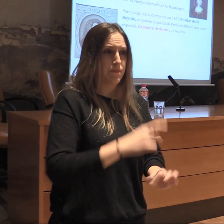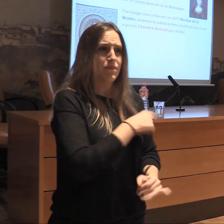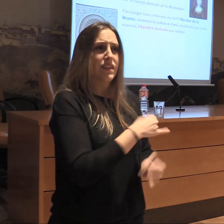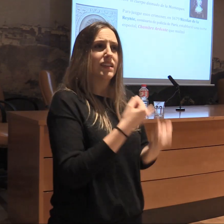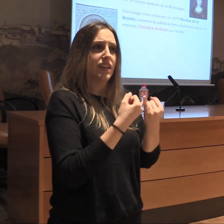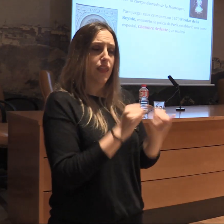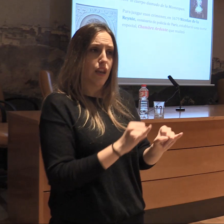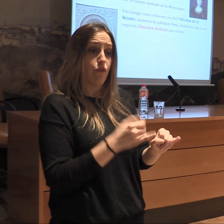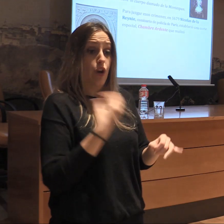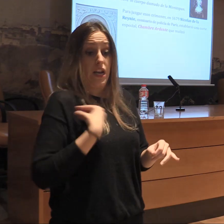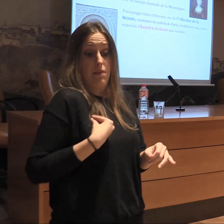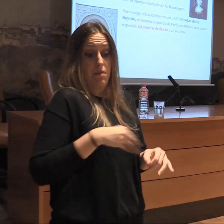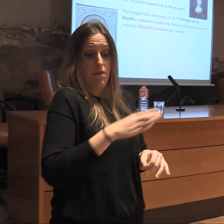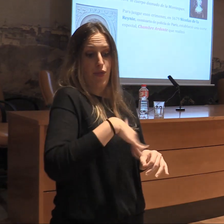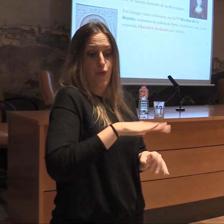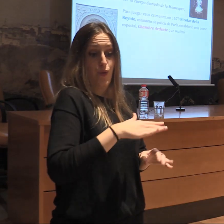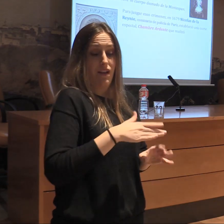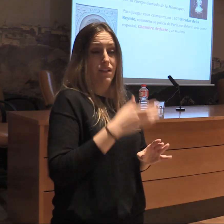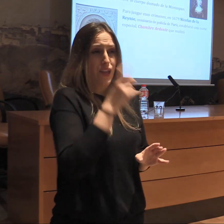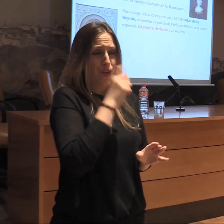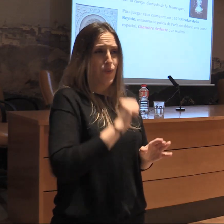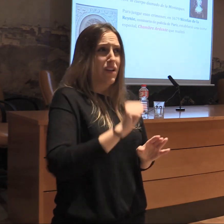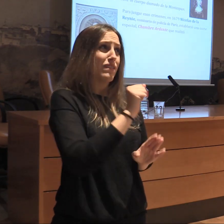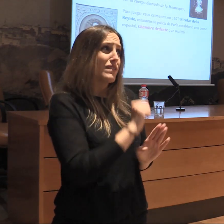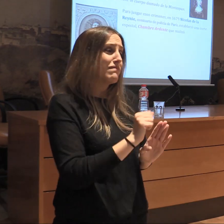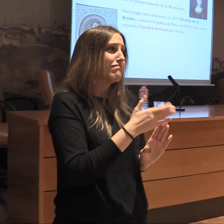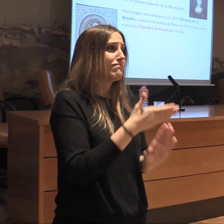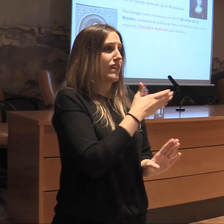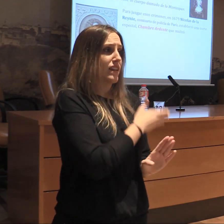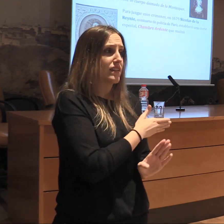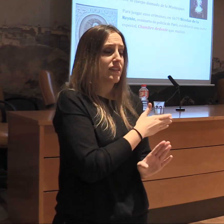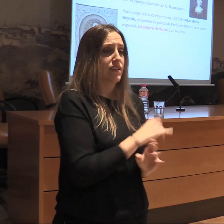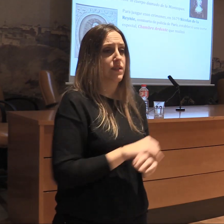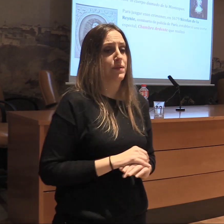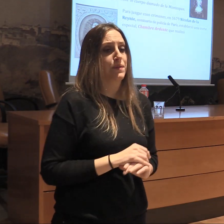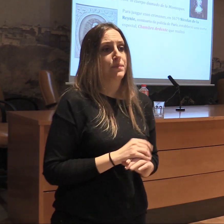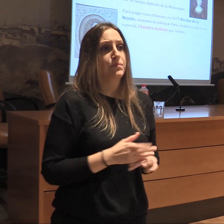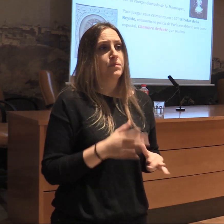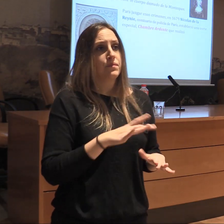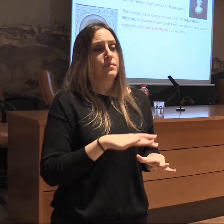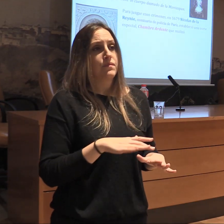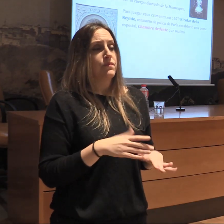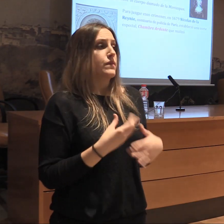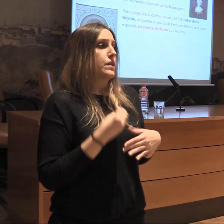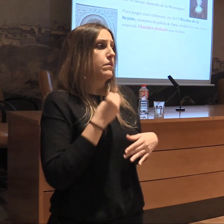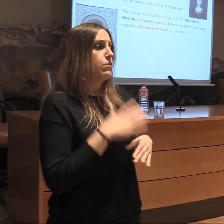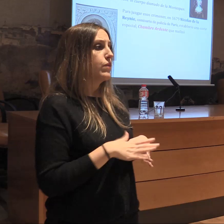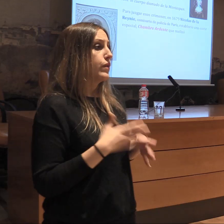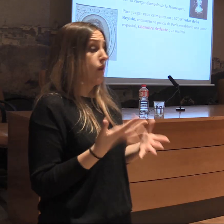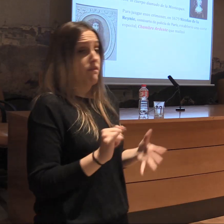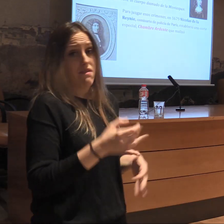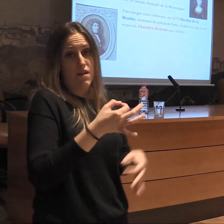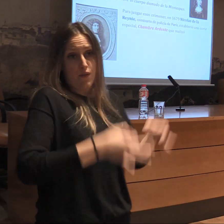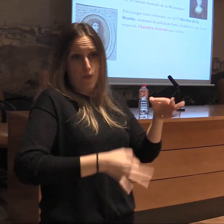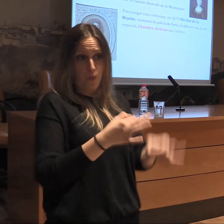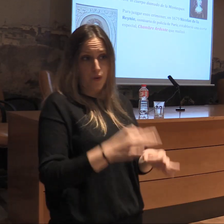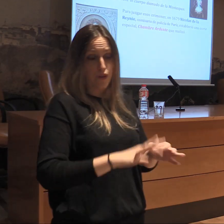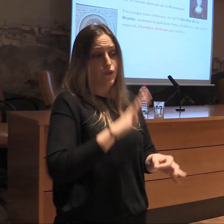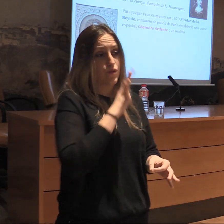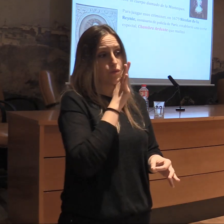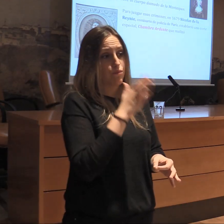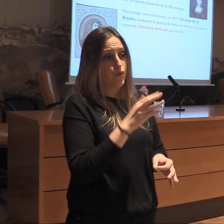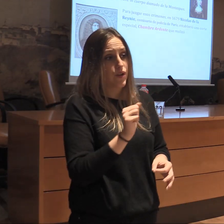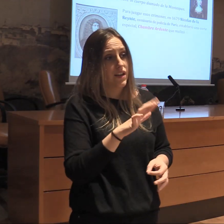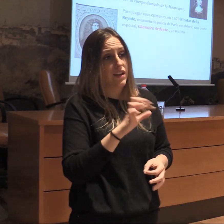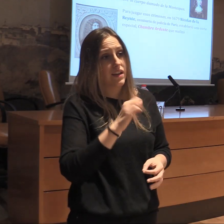mismo sitio que unos años antes donde se había celebrado, bueno, los juicios por